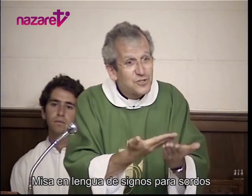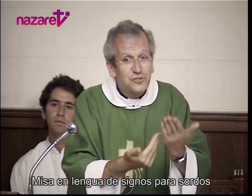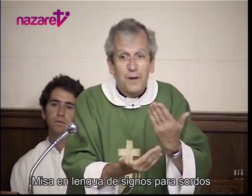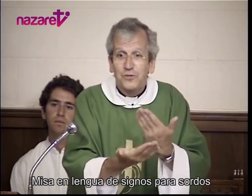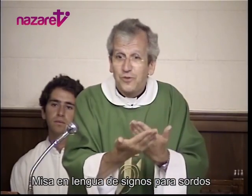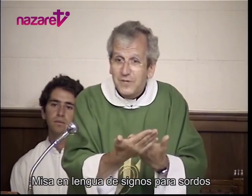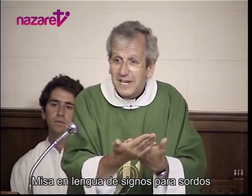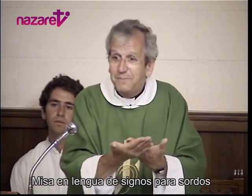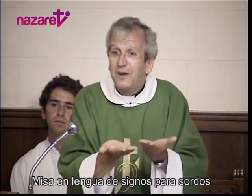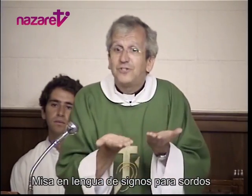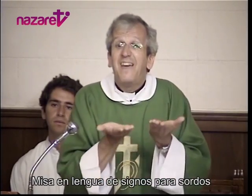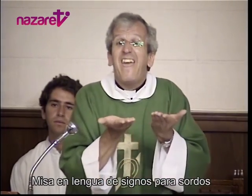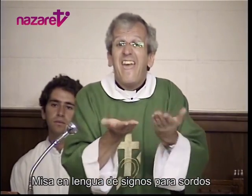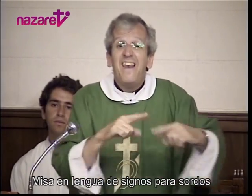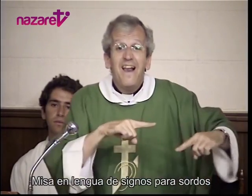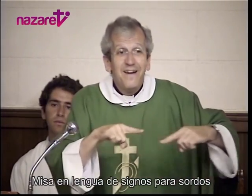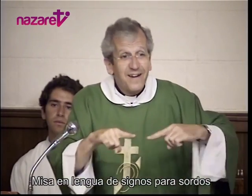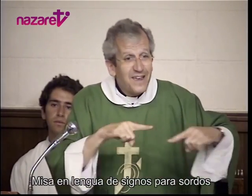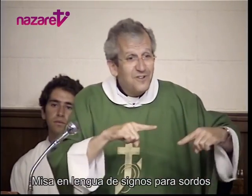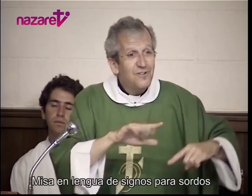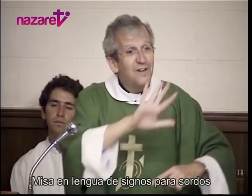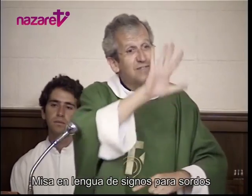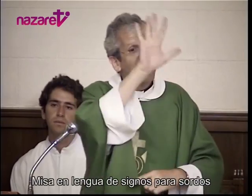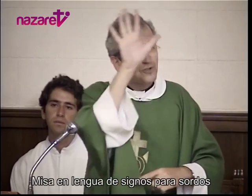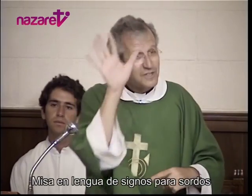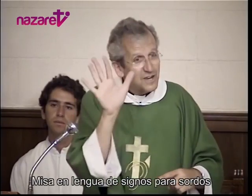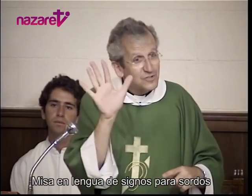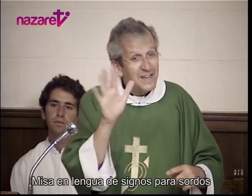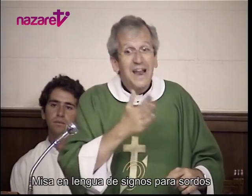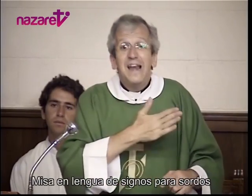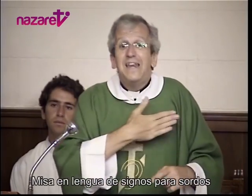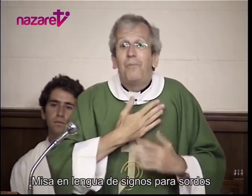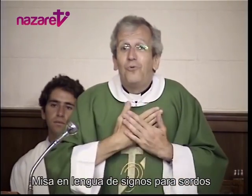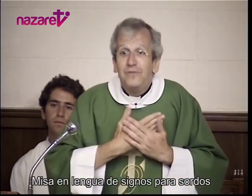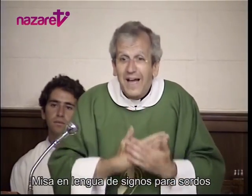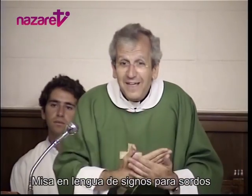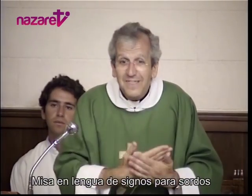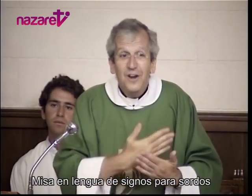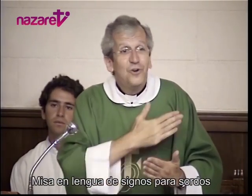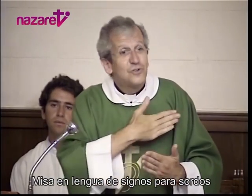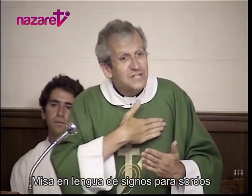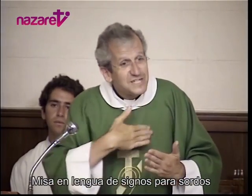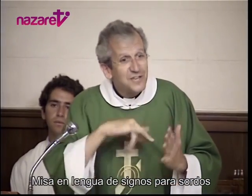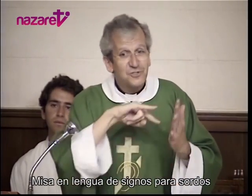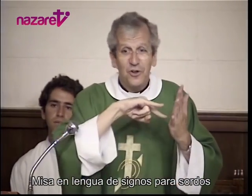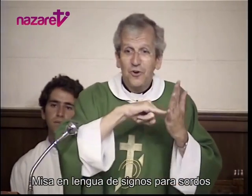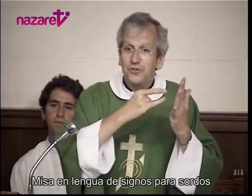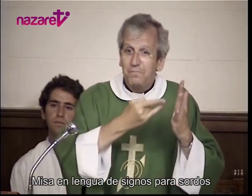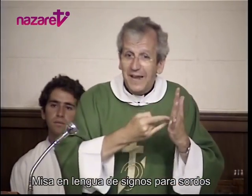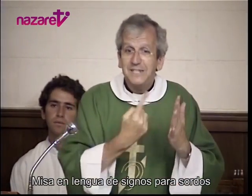nos ha puesto en nuestras manos el reino de los cielos, la voluntad, los deseos, los planes que